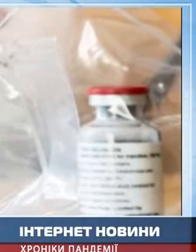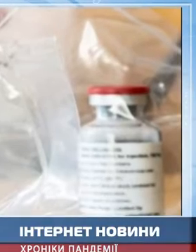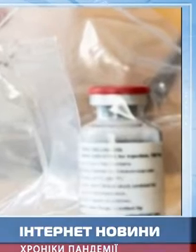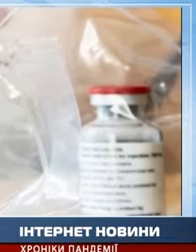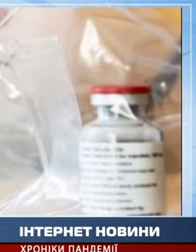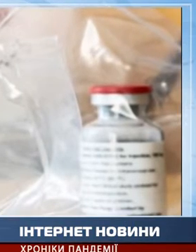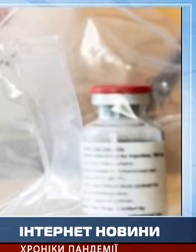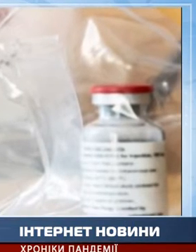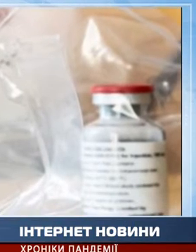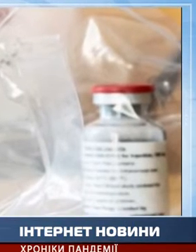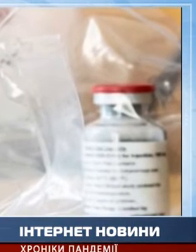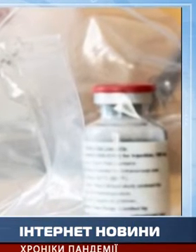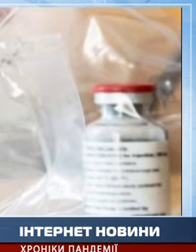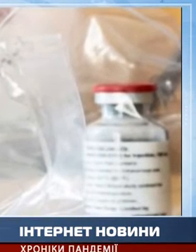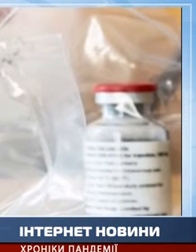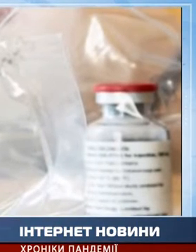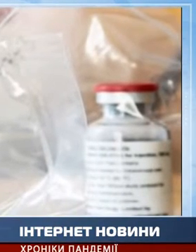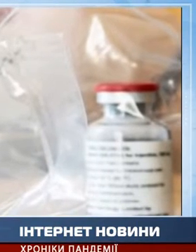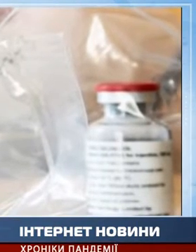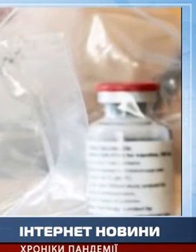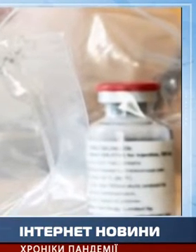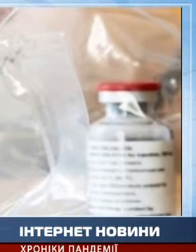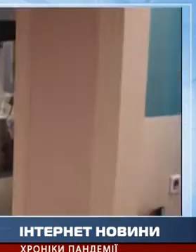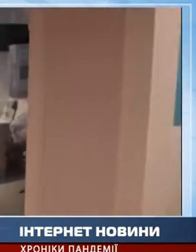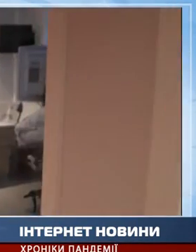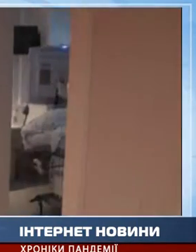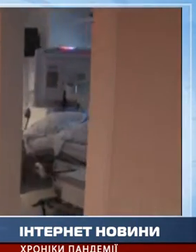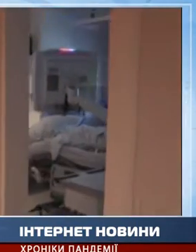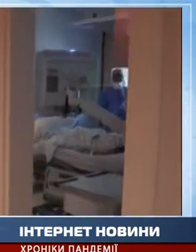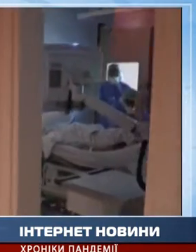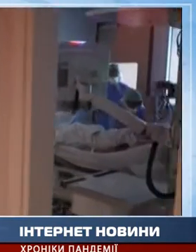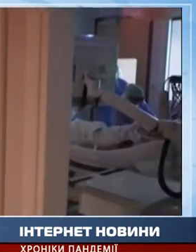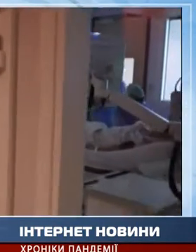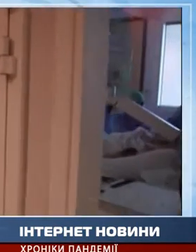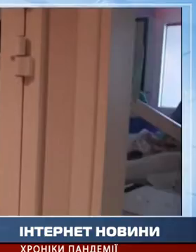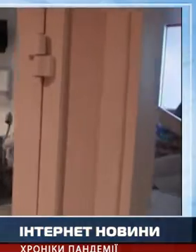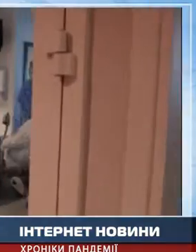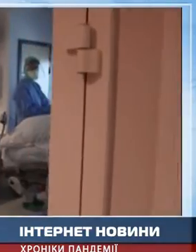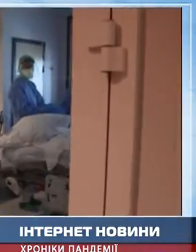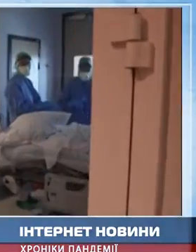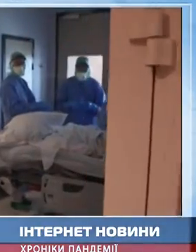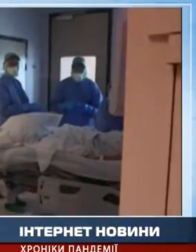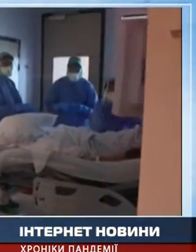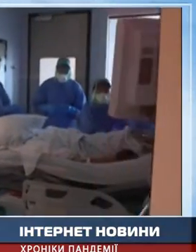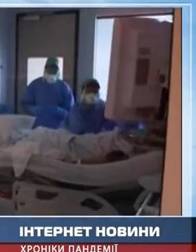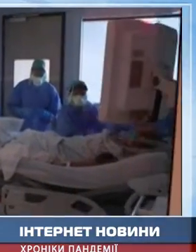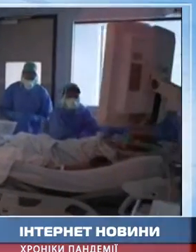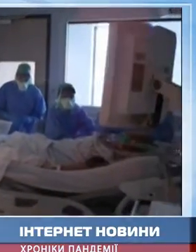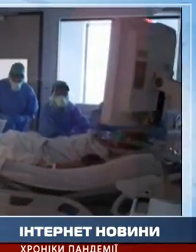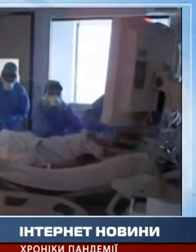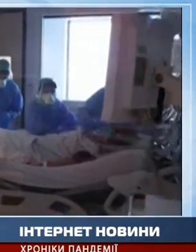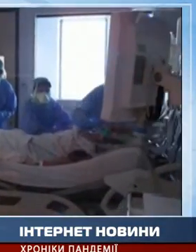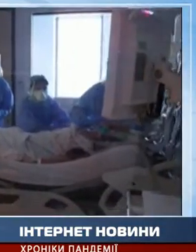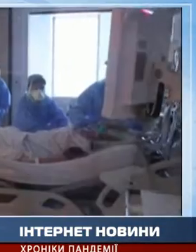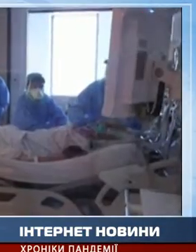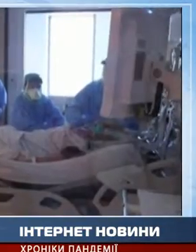Темпи поширення інфекції вищі, ніж були на піку епідемії у квітні. І президент доручив розпочати переговори щодо замовлення британської